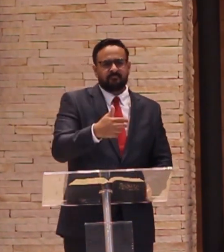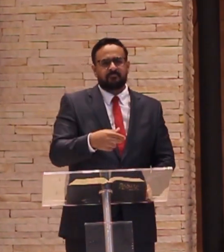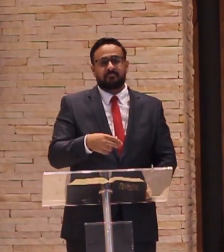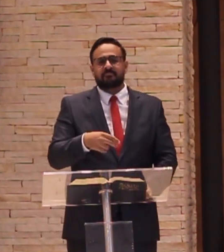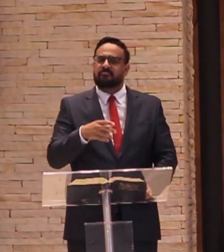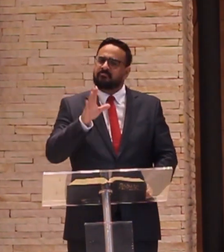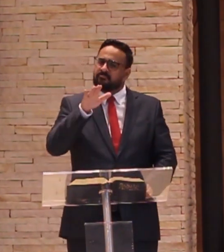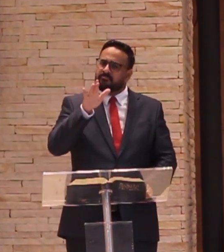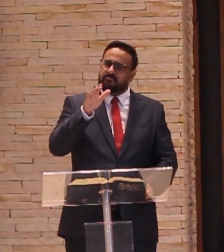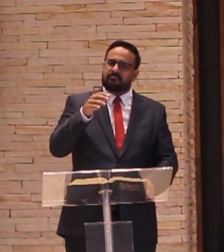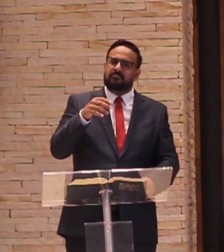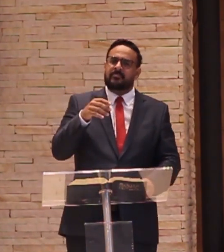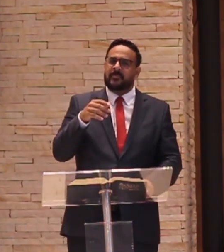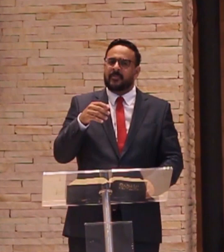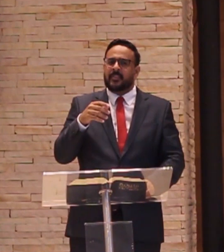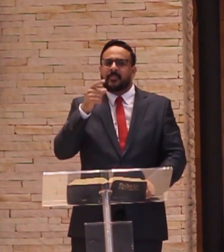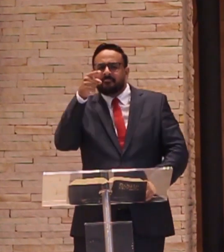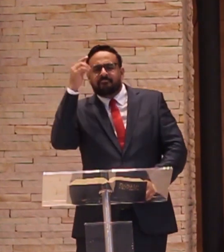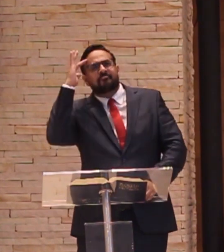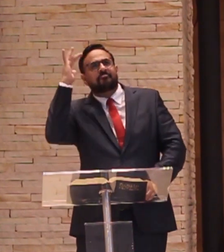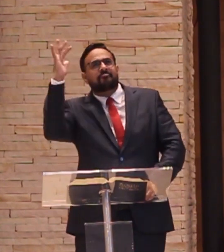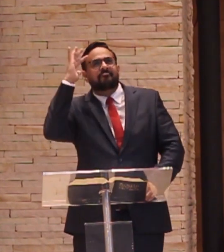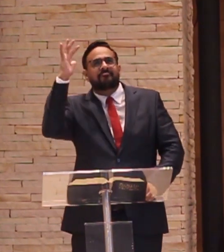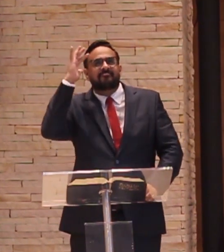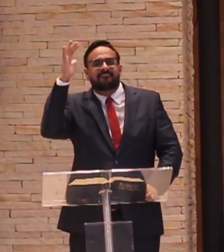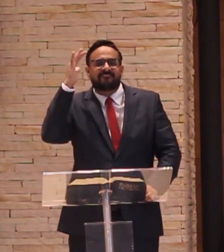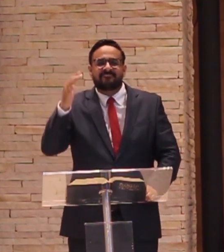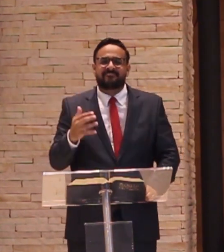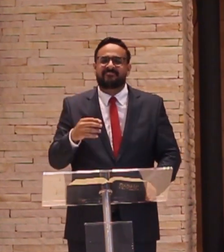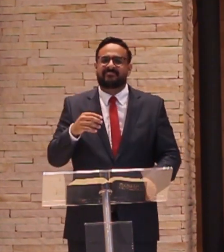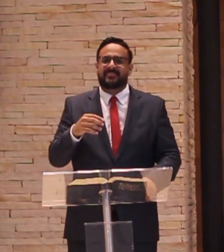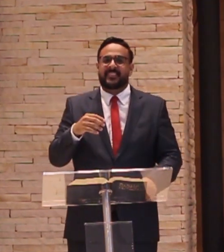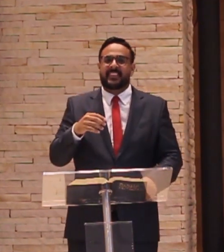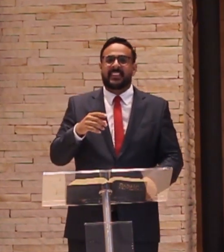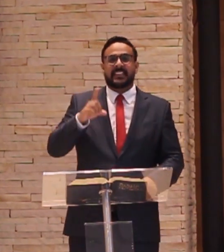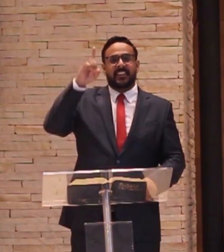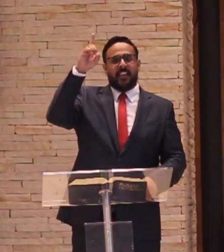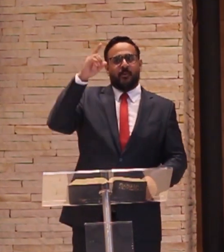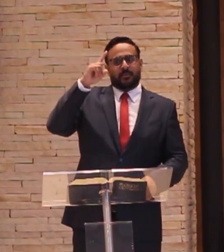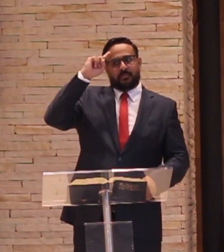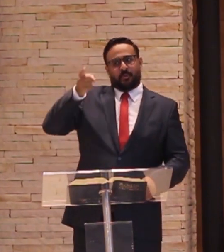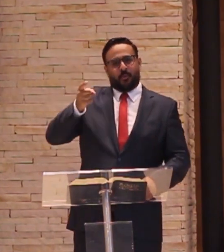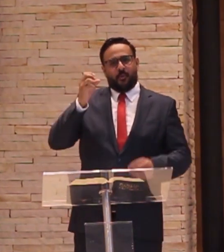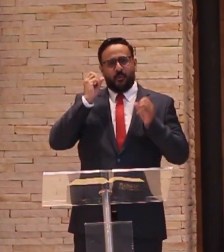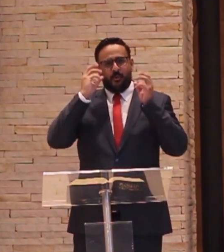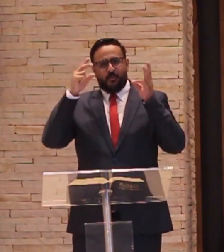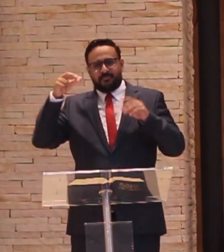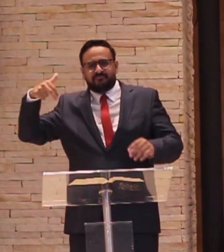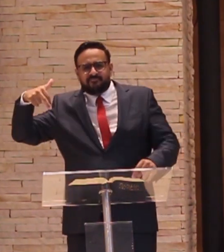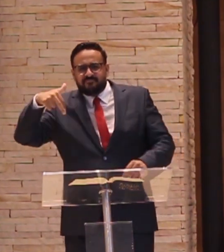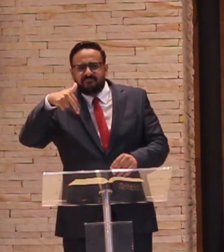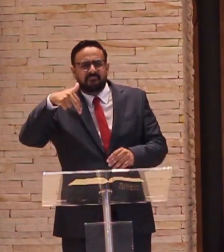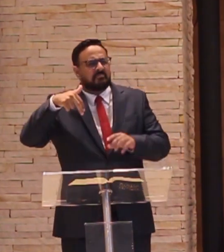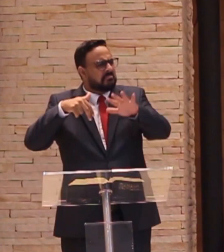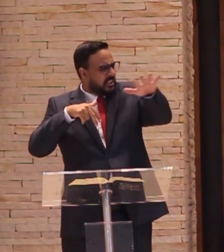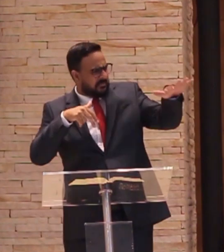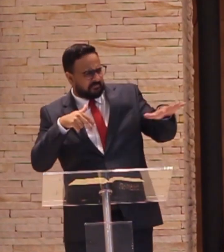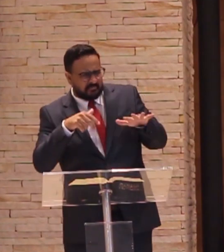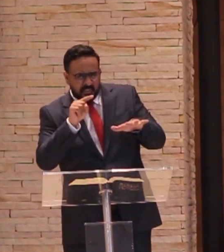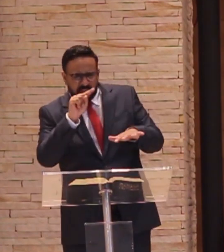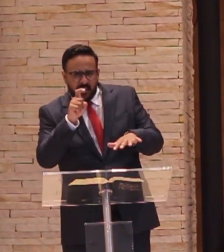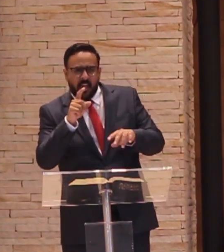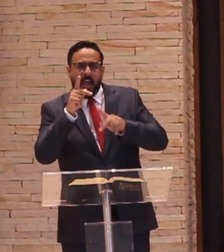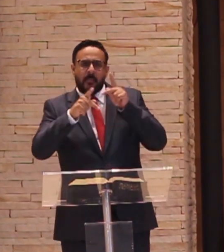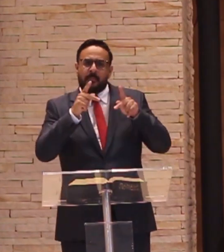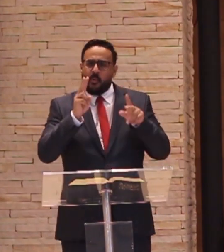manda Moisés ir até o Egito para libertar o povo de Israel. Mas vocês acham que quando